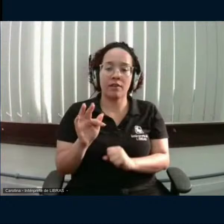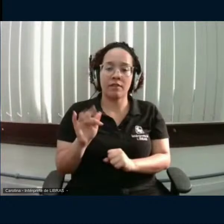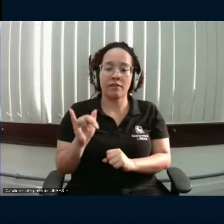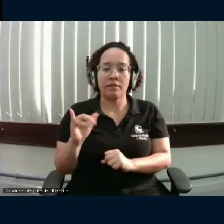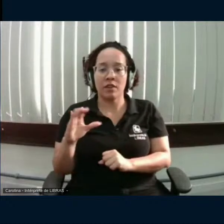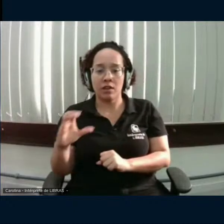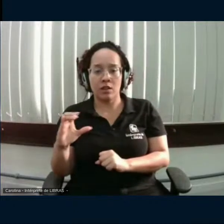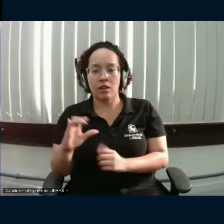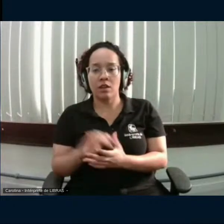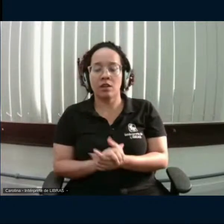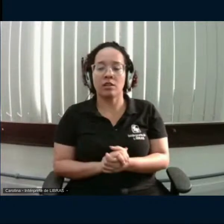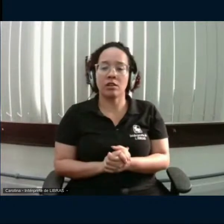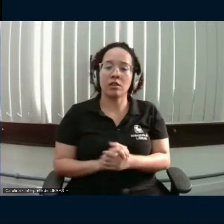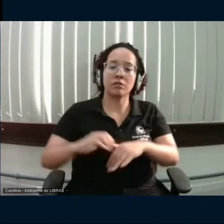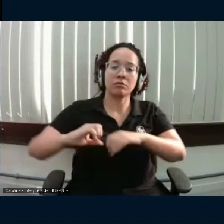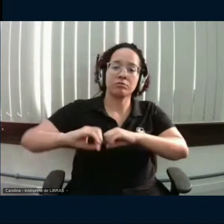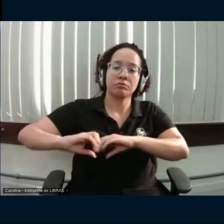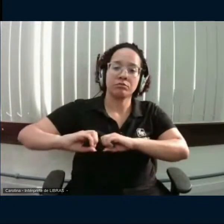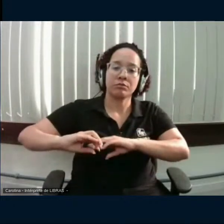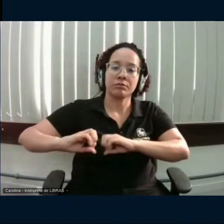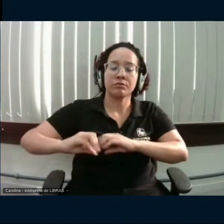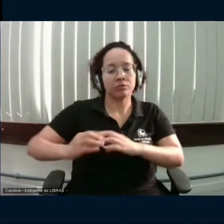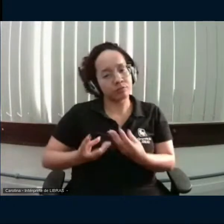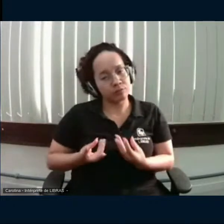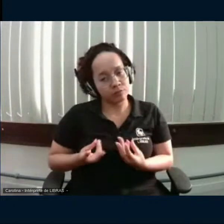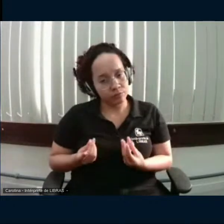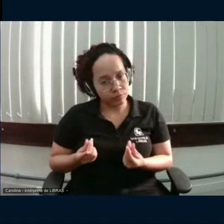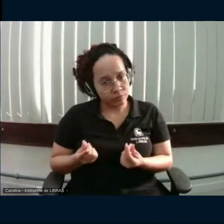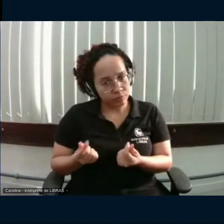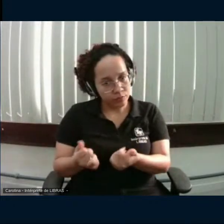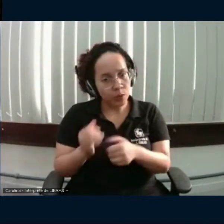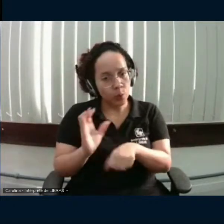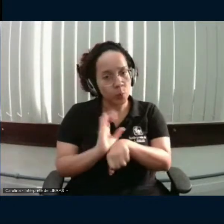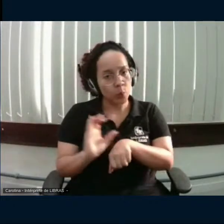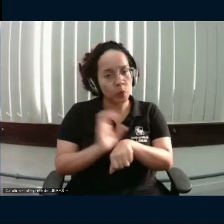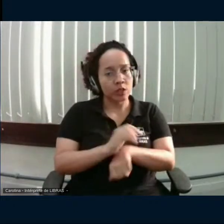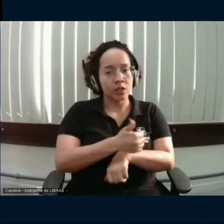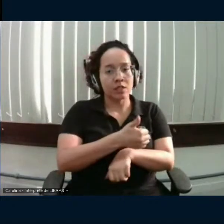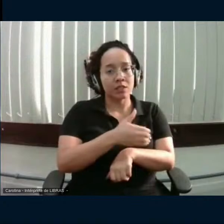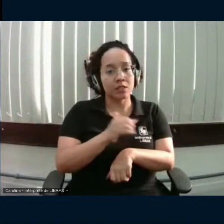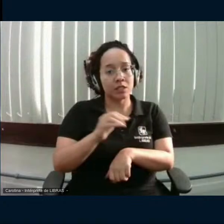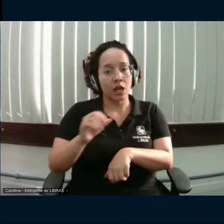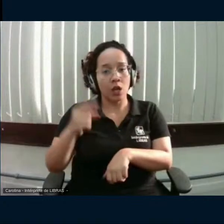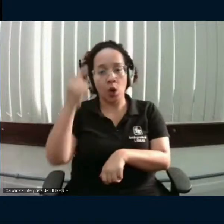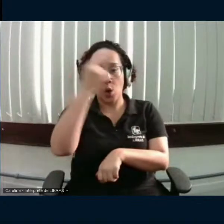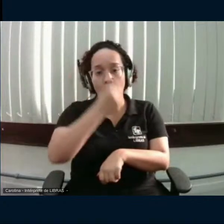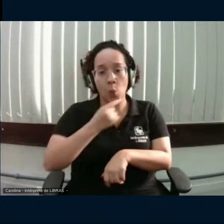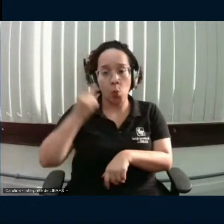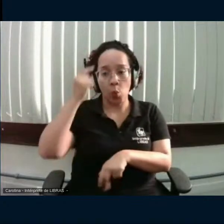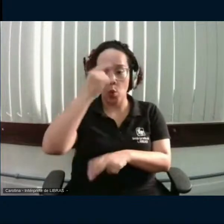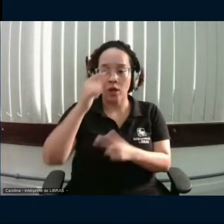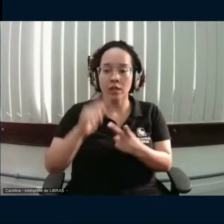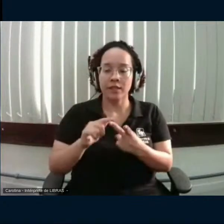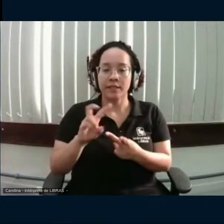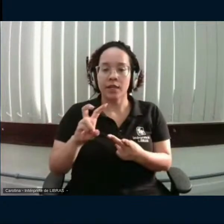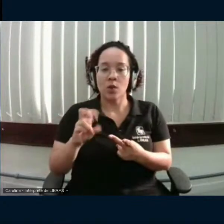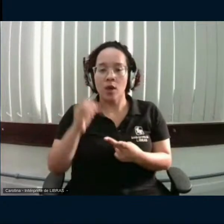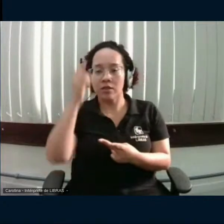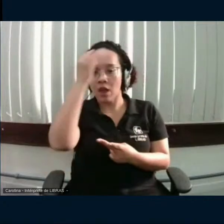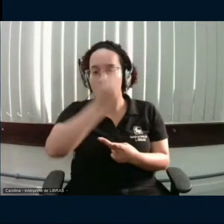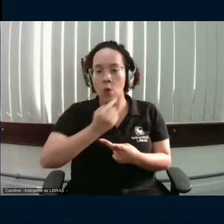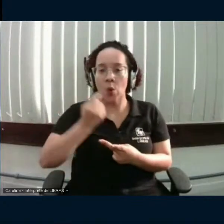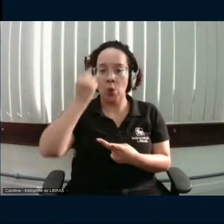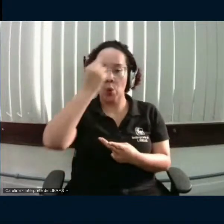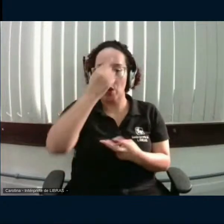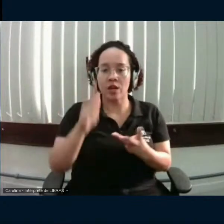de cursos de qualificação, em que você vai somando cursinhos de 100 horas, de 50 horas, de 200 horas e